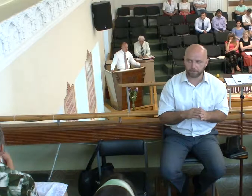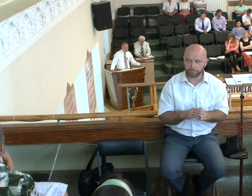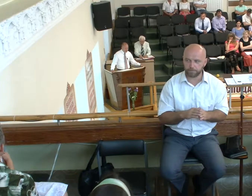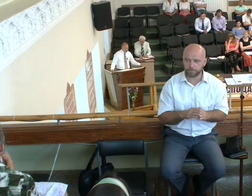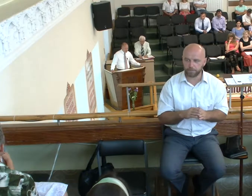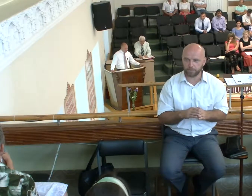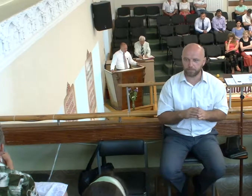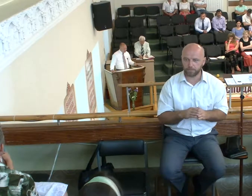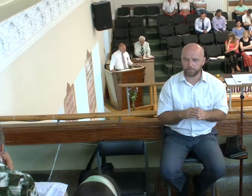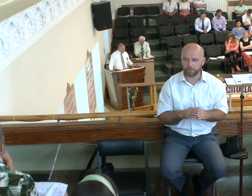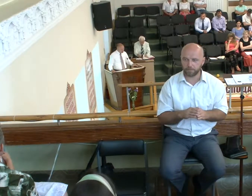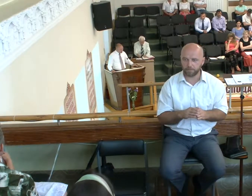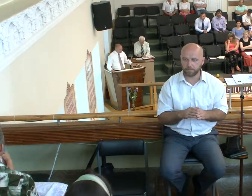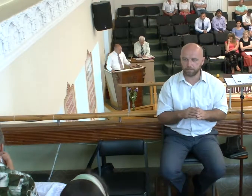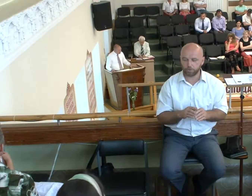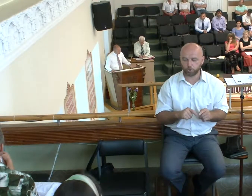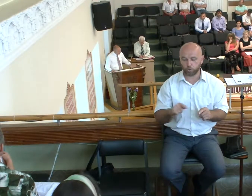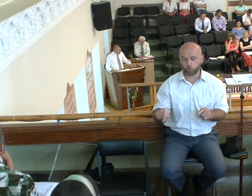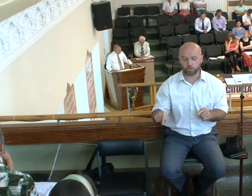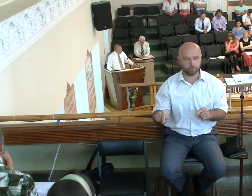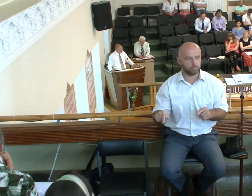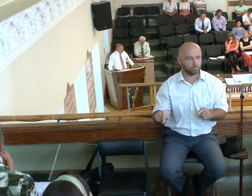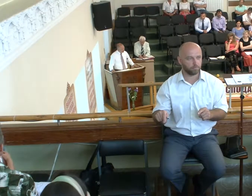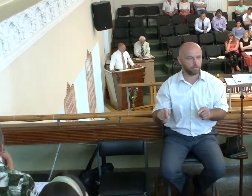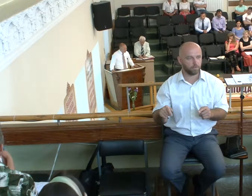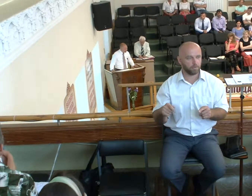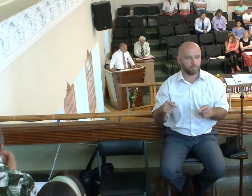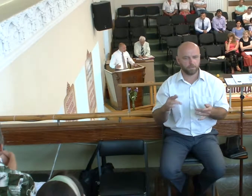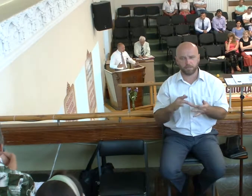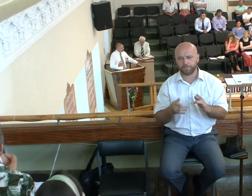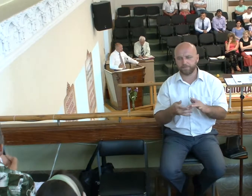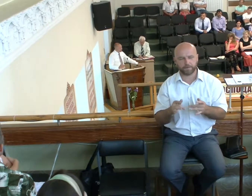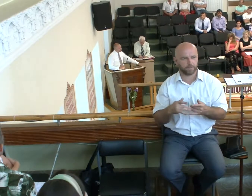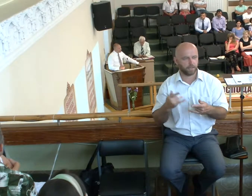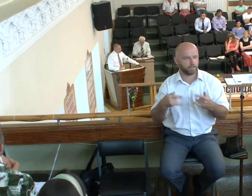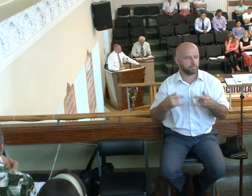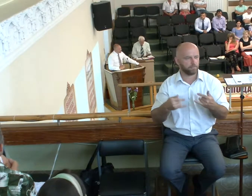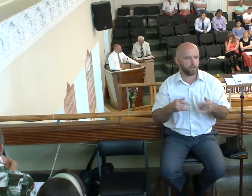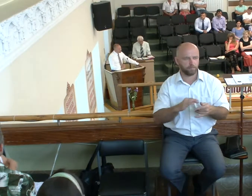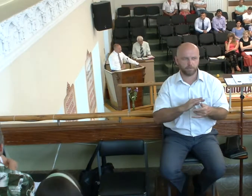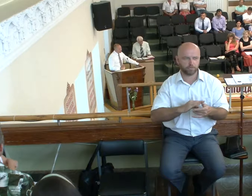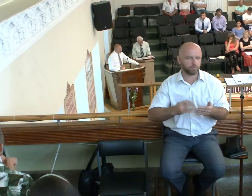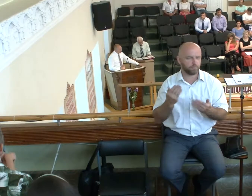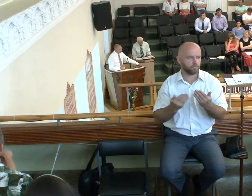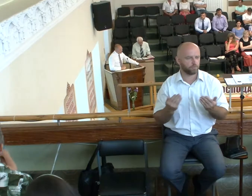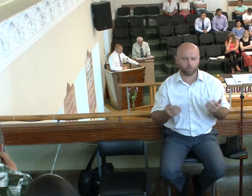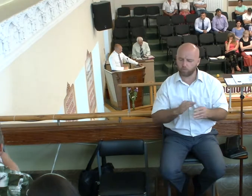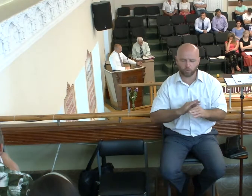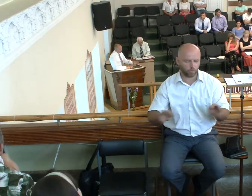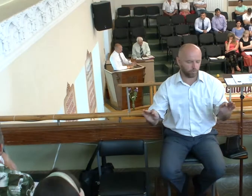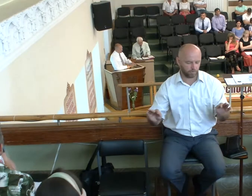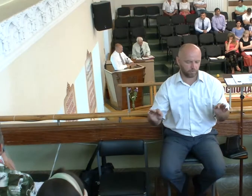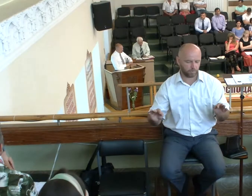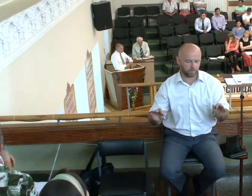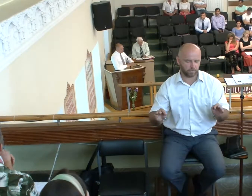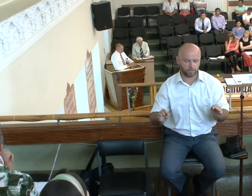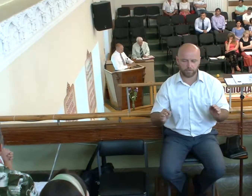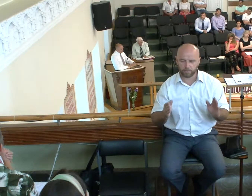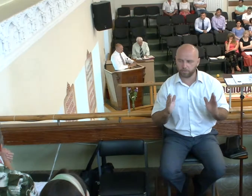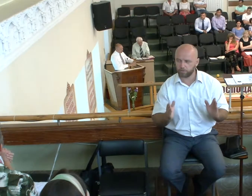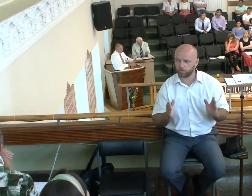Христом. Прекрасный пример. Я недавно его услышал о том, как один из проповедников, выходя на кафедру,